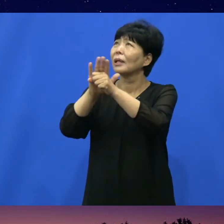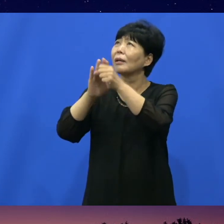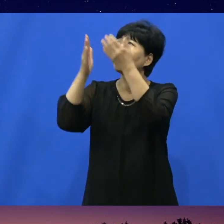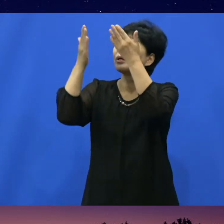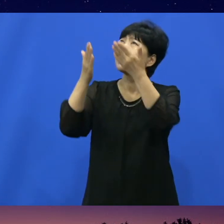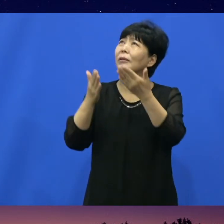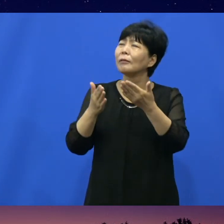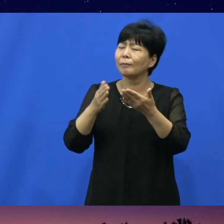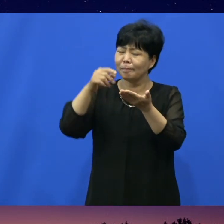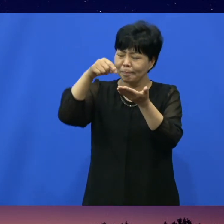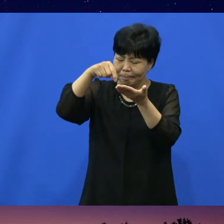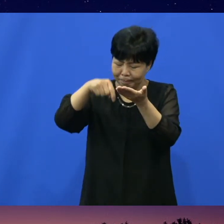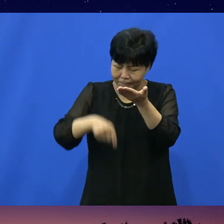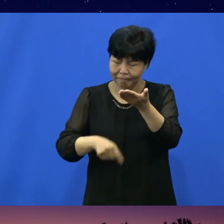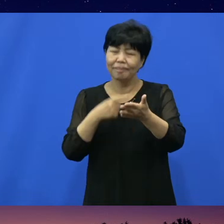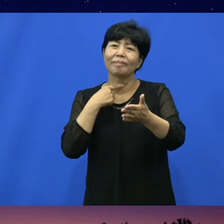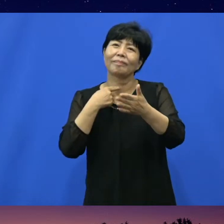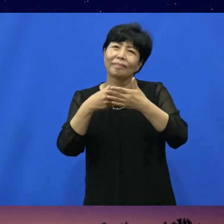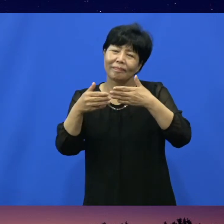사람.